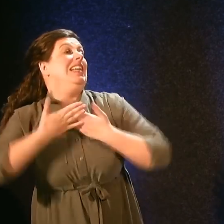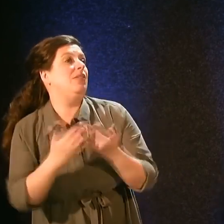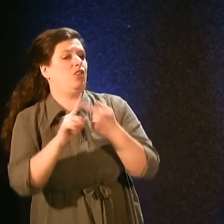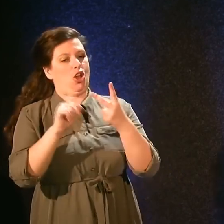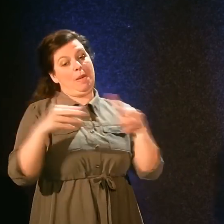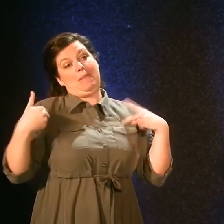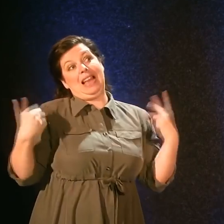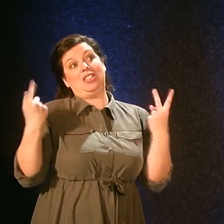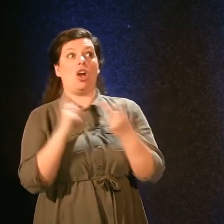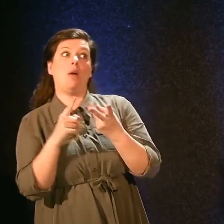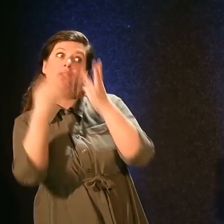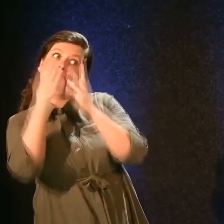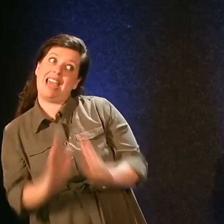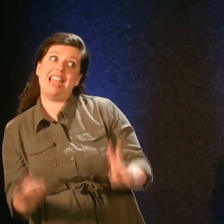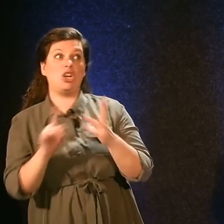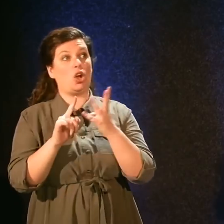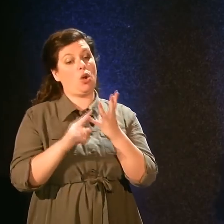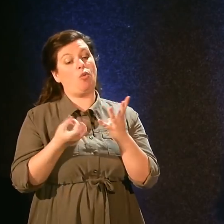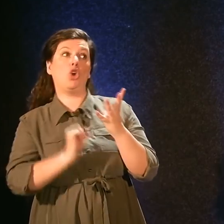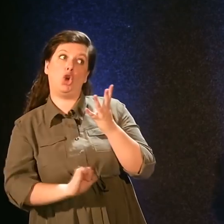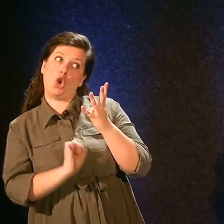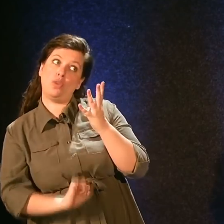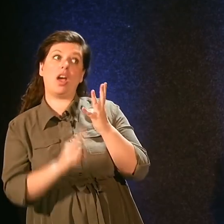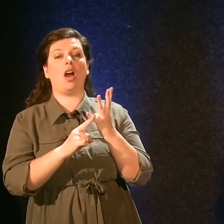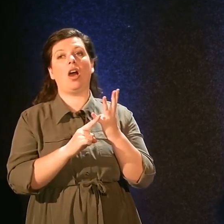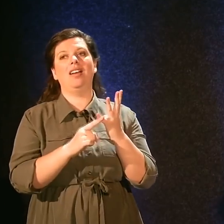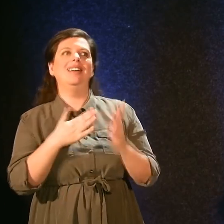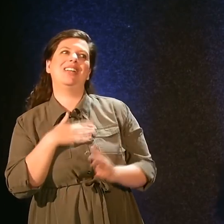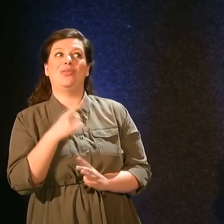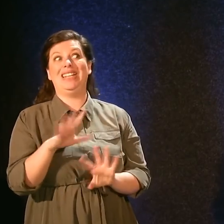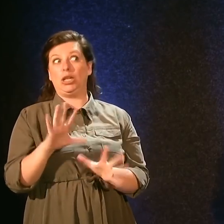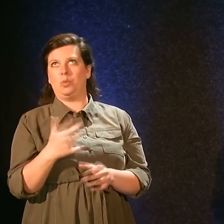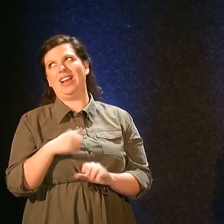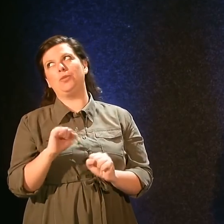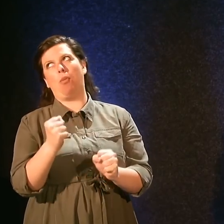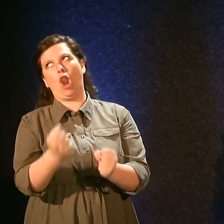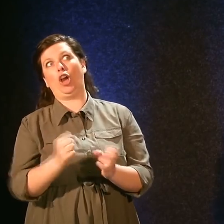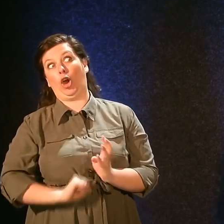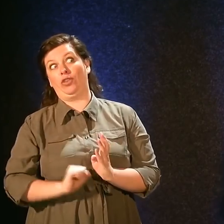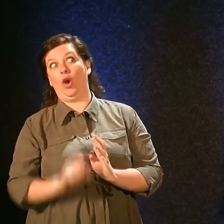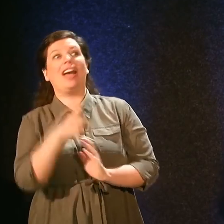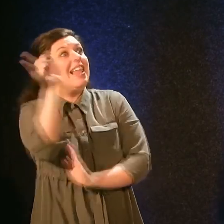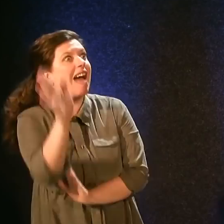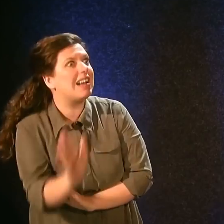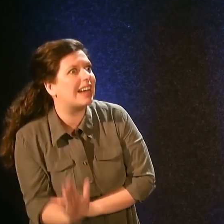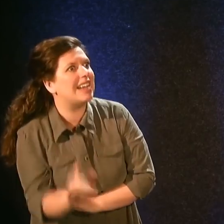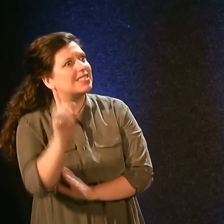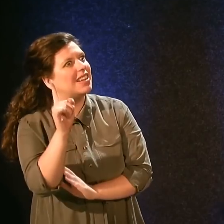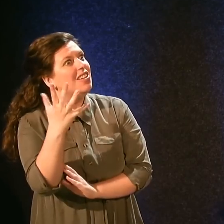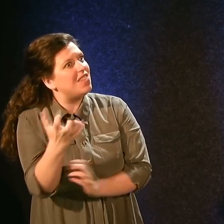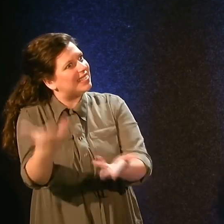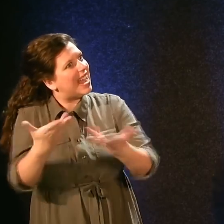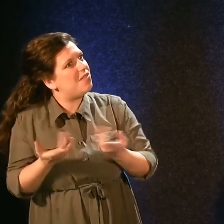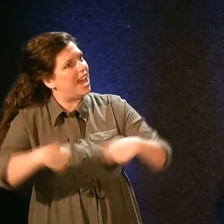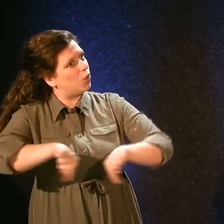aan blijdschap of aan vrede. Of geduldig zijn. Dat vind jij toch wel eens moeilijk? Kijk, en de Heilige Geest die wil dat ons geven.